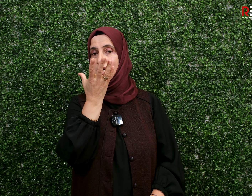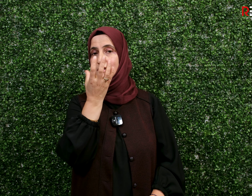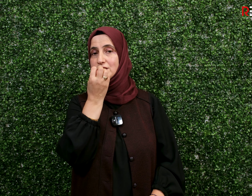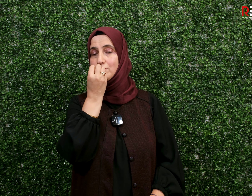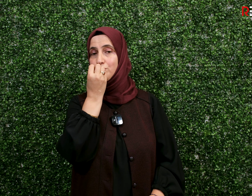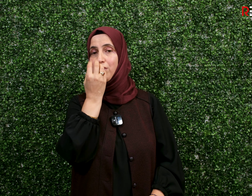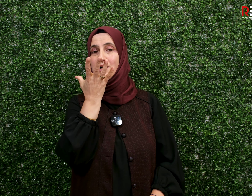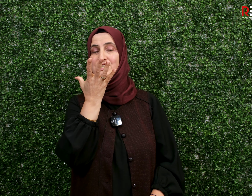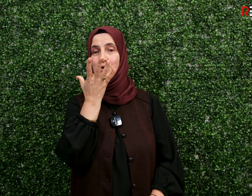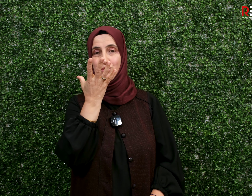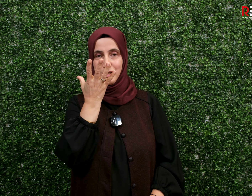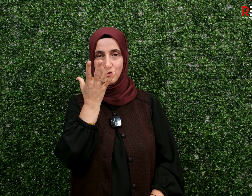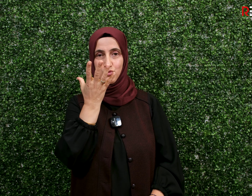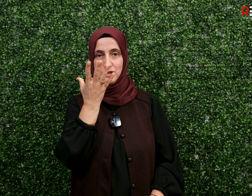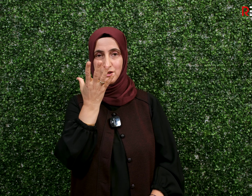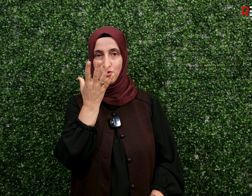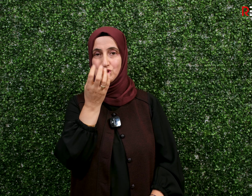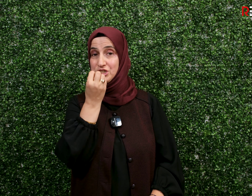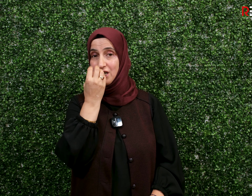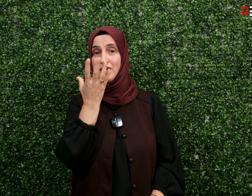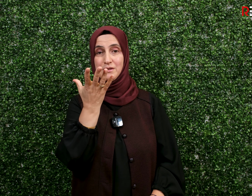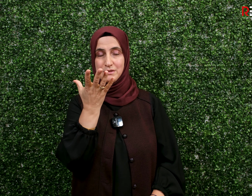arkadaşlar bu bahçe olarak da kullanılıyor. Çiçek anlamında da kullanılıyor. Ama genelde bahçede her iki elimizin hareketli olmasına